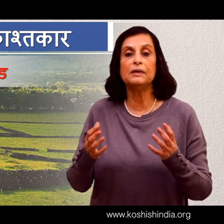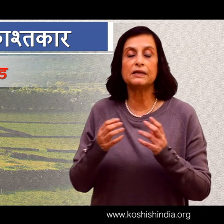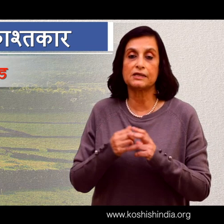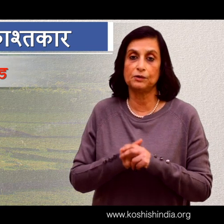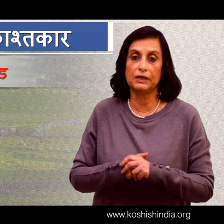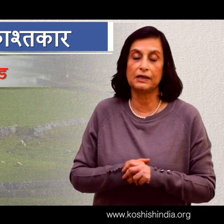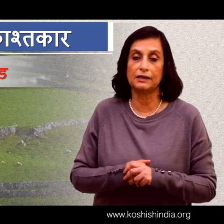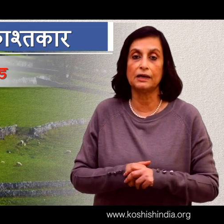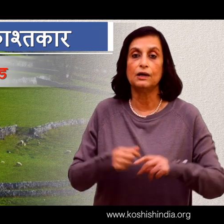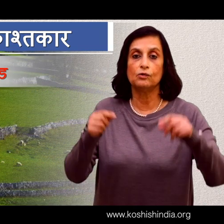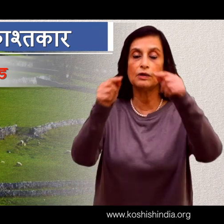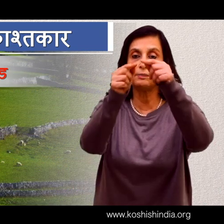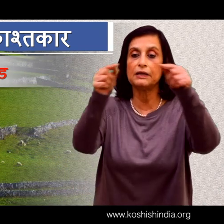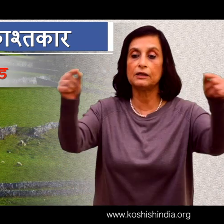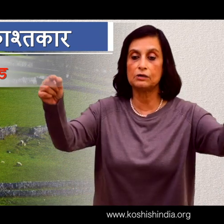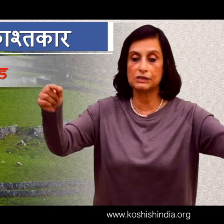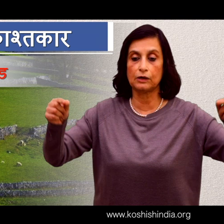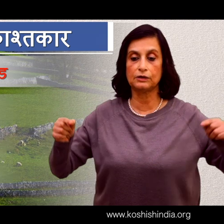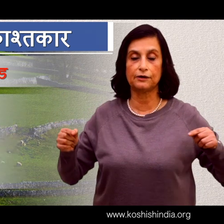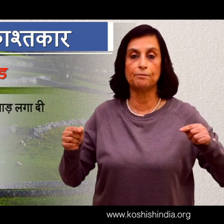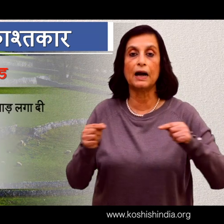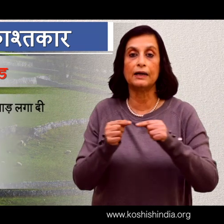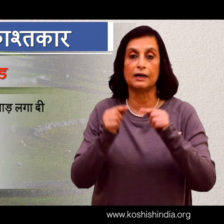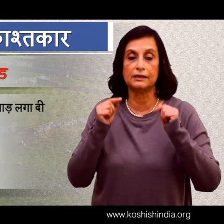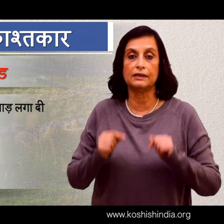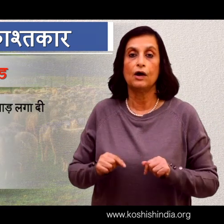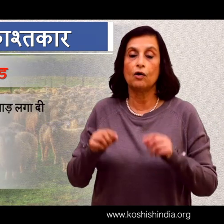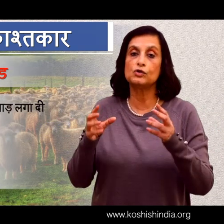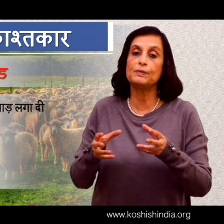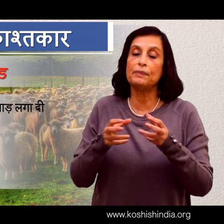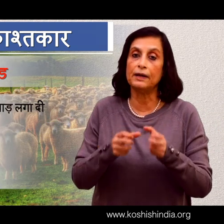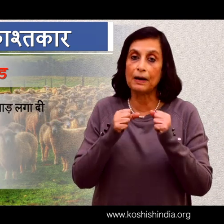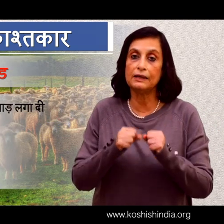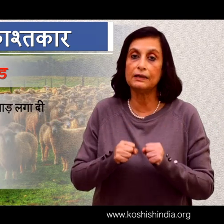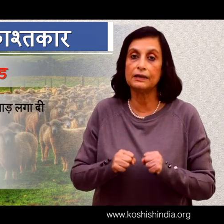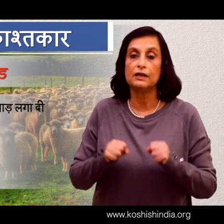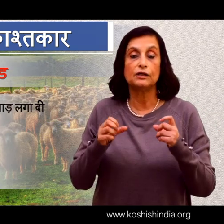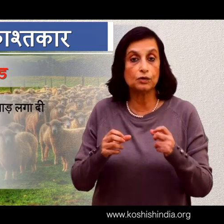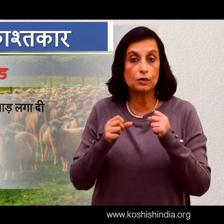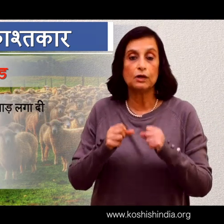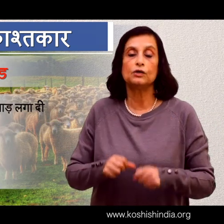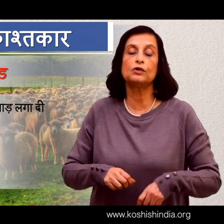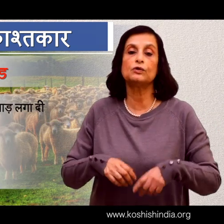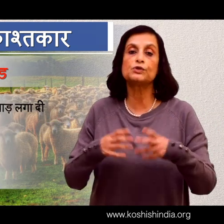नेक्याकिया ?उन्होंनेअपनेखेतोंकेचारोंओरबाड़लगाई औरभेड़ेंपालनाशुरूकरदिया।क्यों?क्योंकि